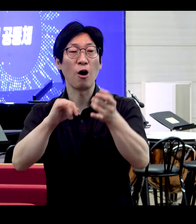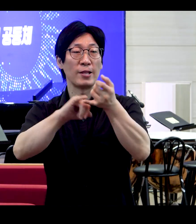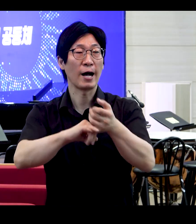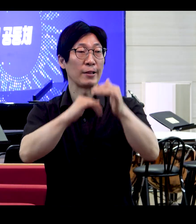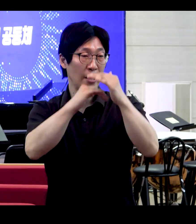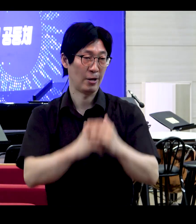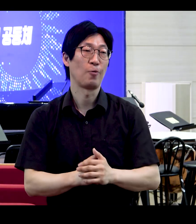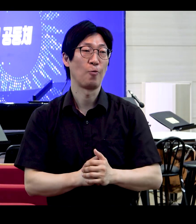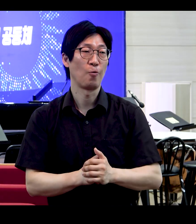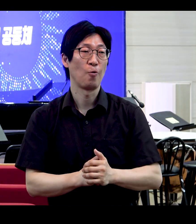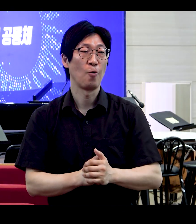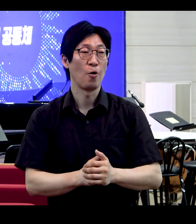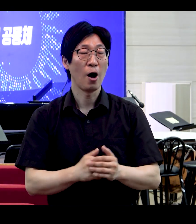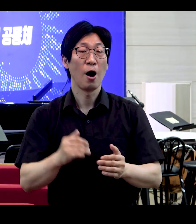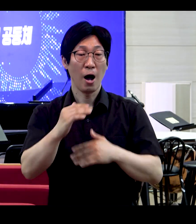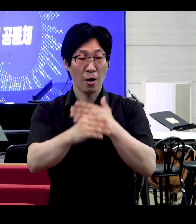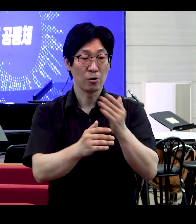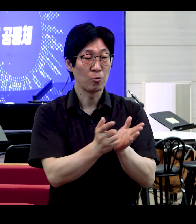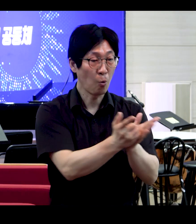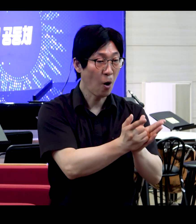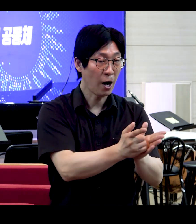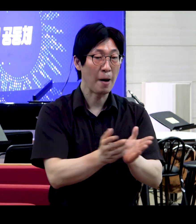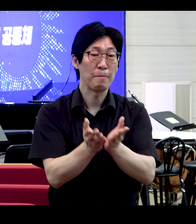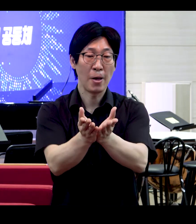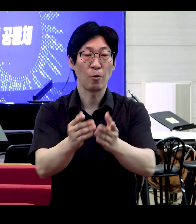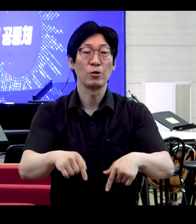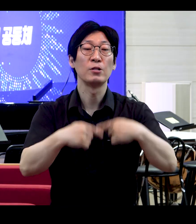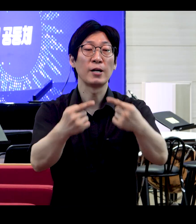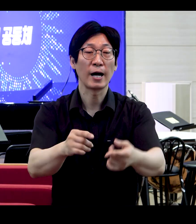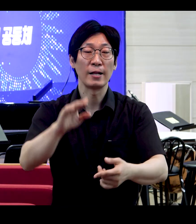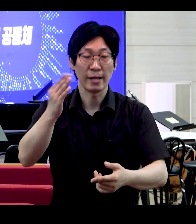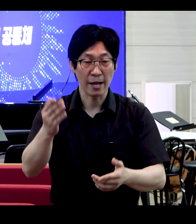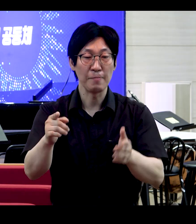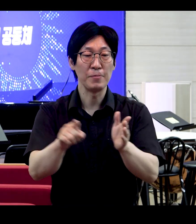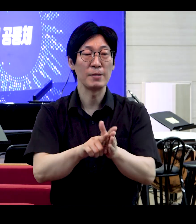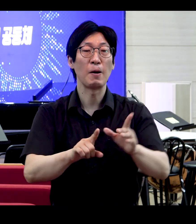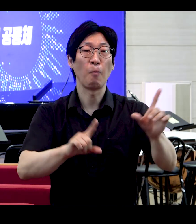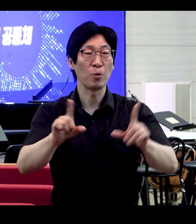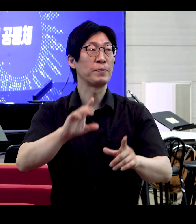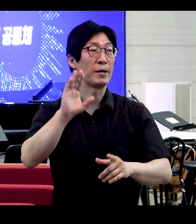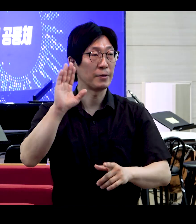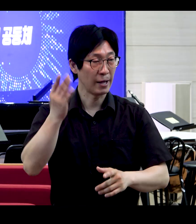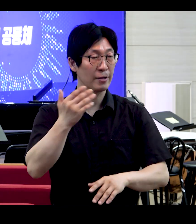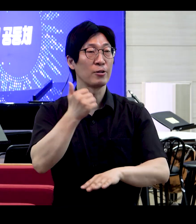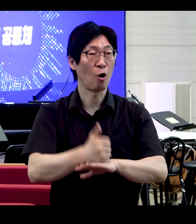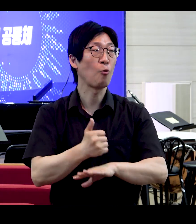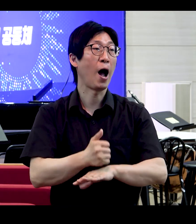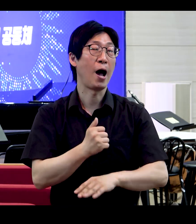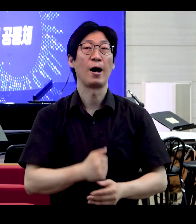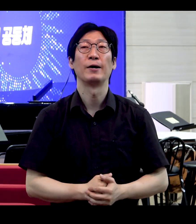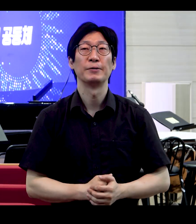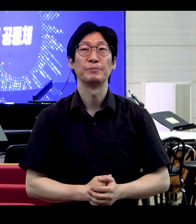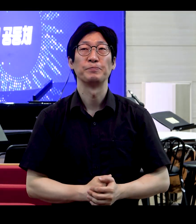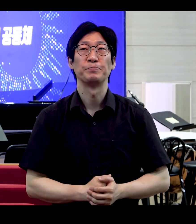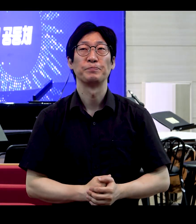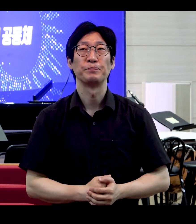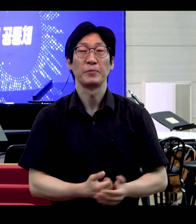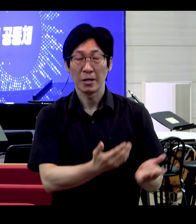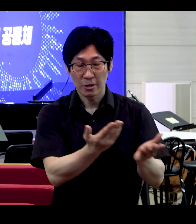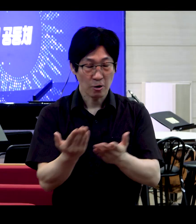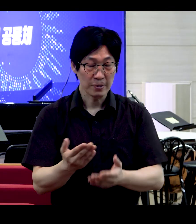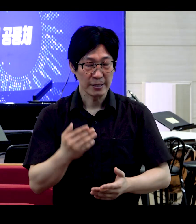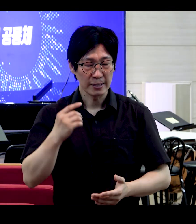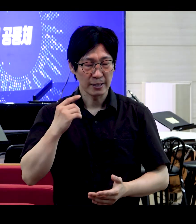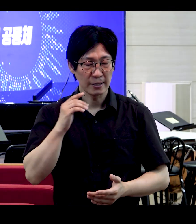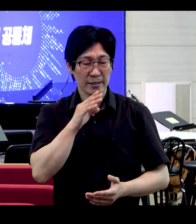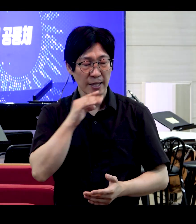이것이 바로 방주 안으로 들어가는 노아의 그 신앙의 모습인 거예요. 여러분, 우리가 정말